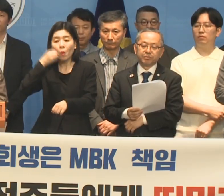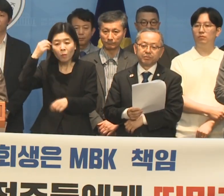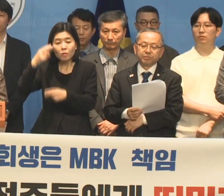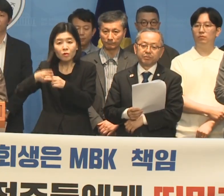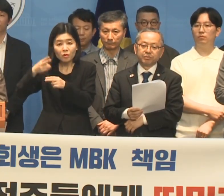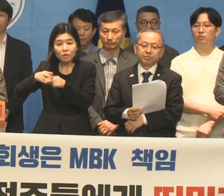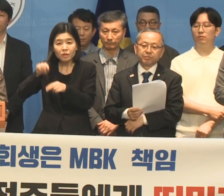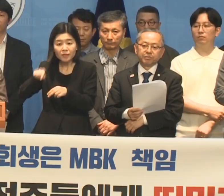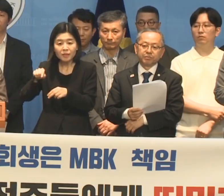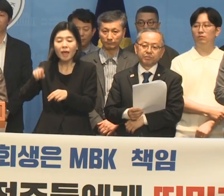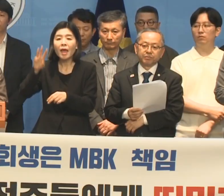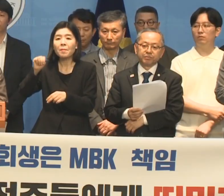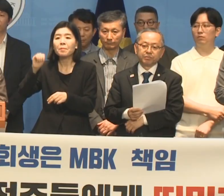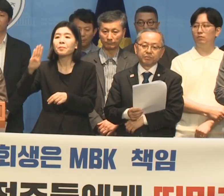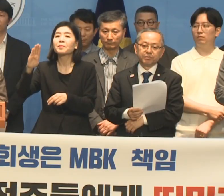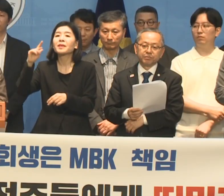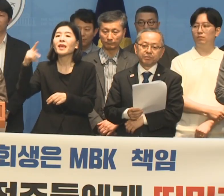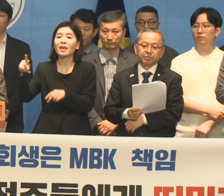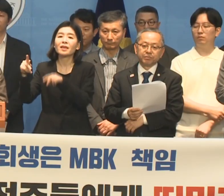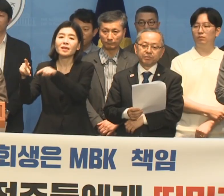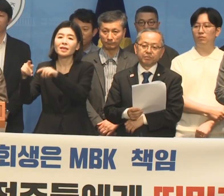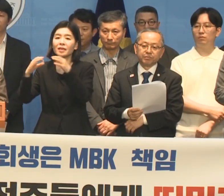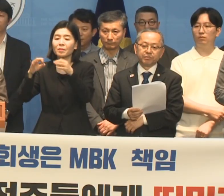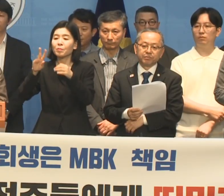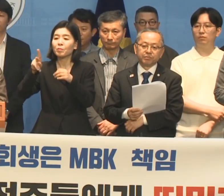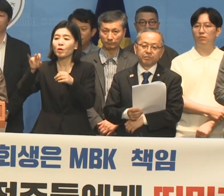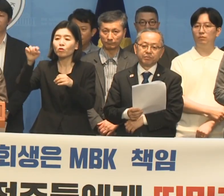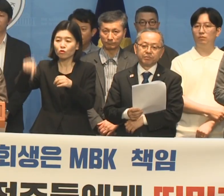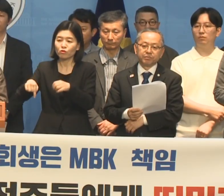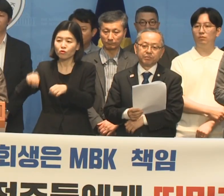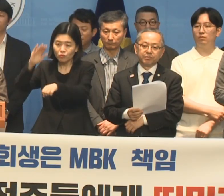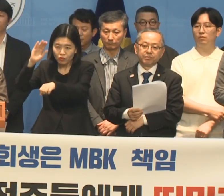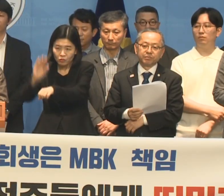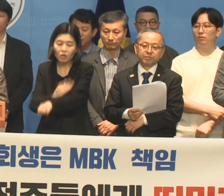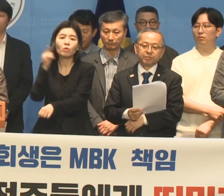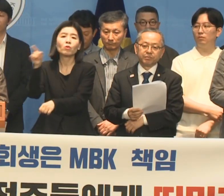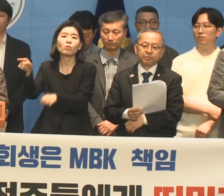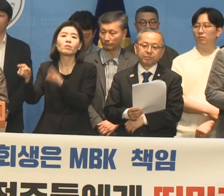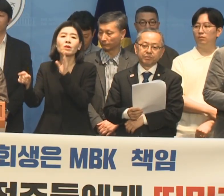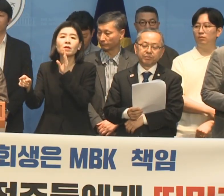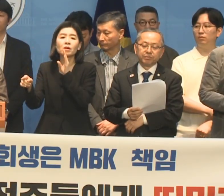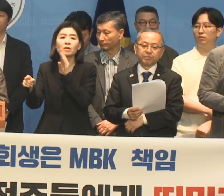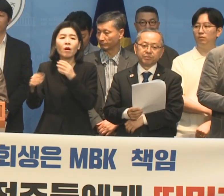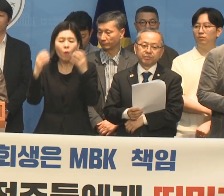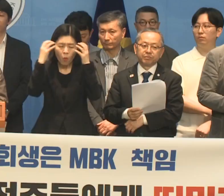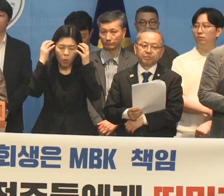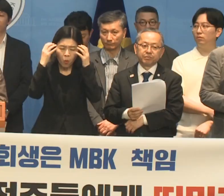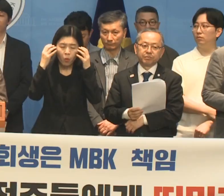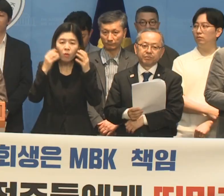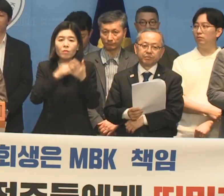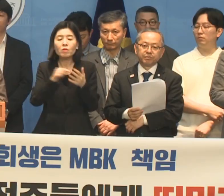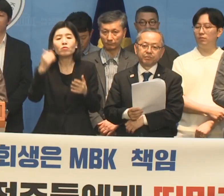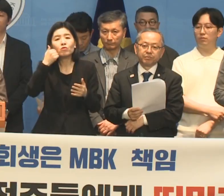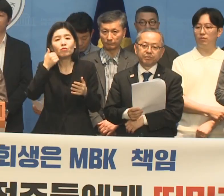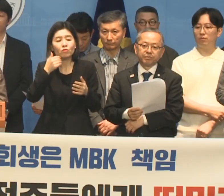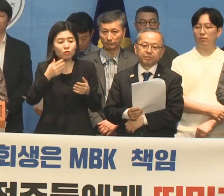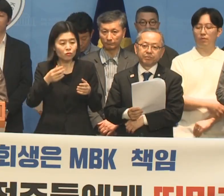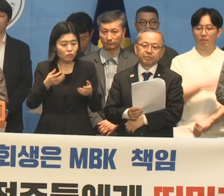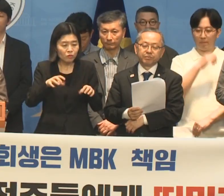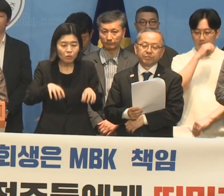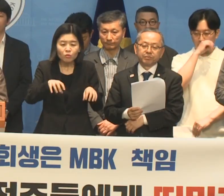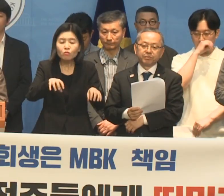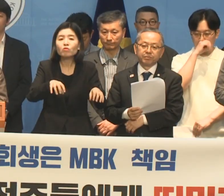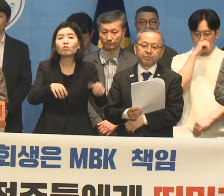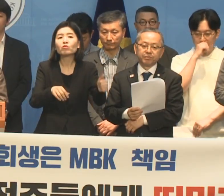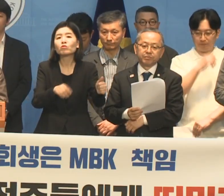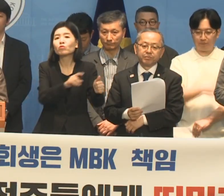홈플러스와 마이클 병주킴, MBK, 김병주 회장에게 있는데 왜 고통은 점주들이 감당해야 합니까?